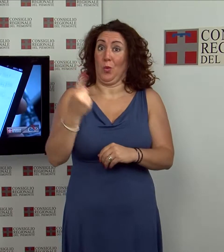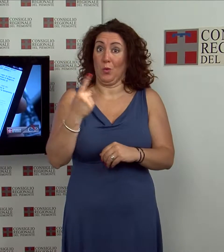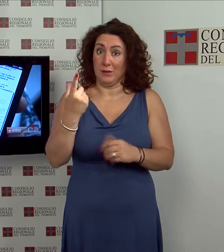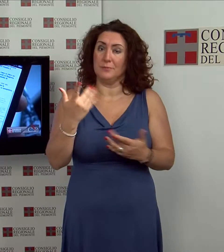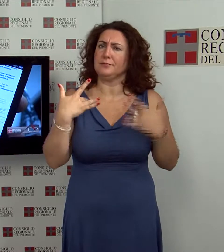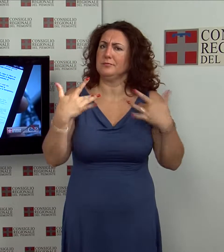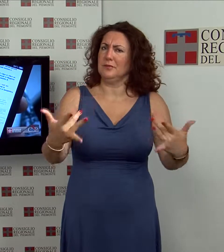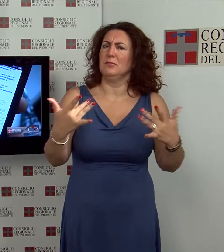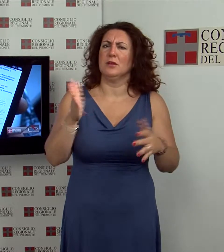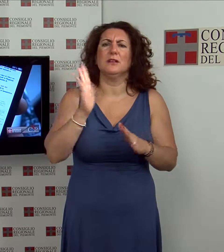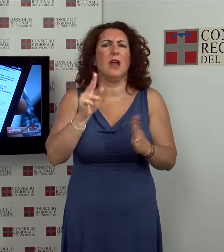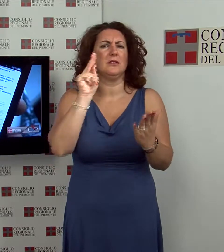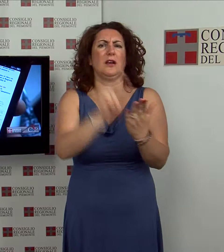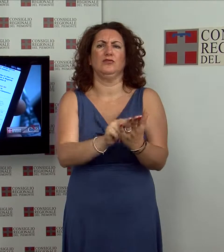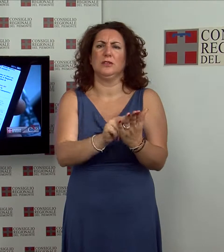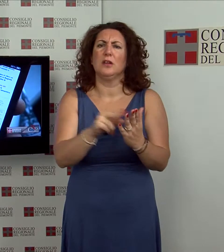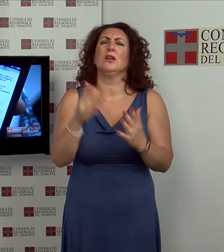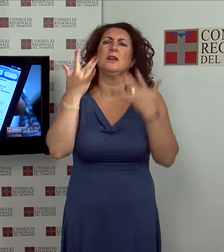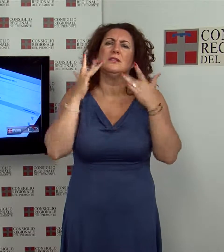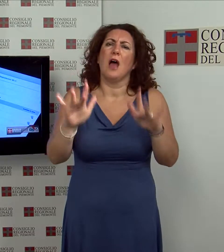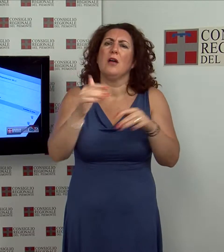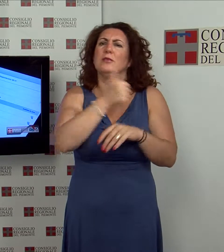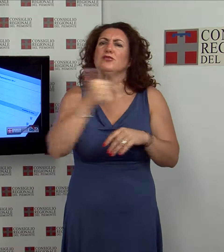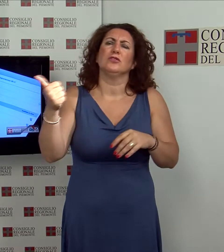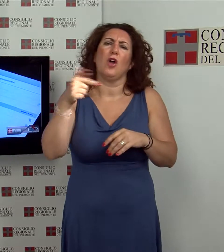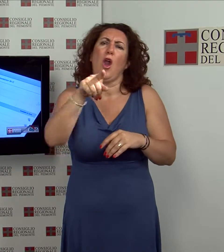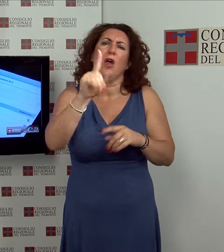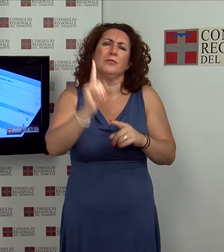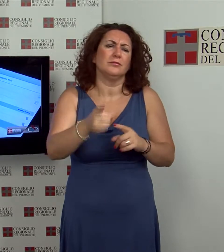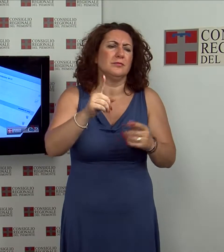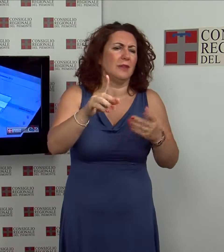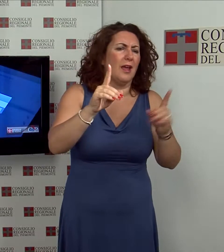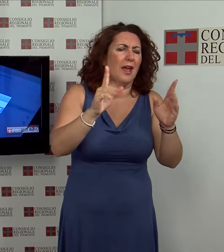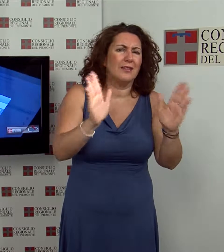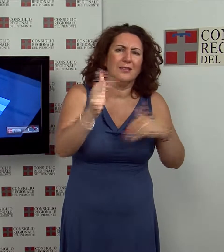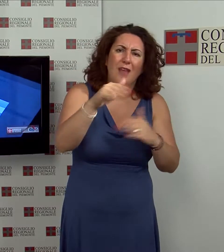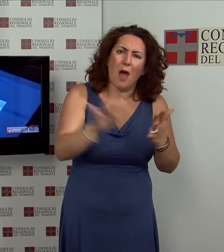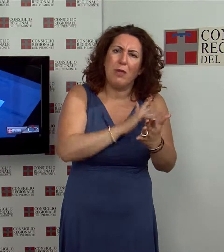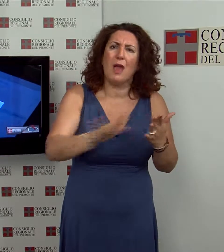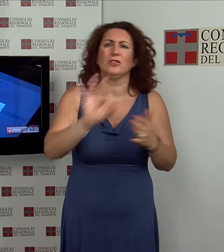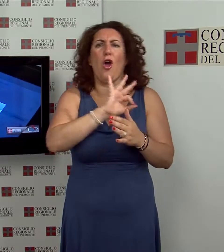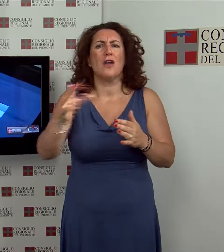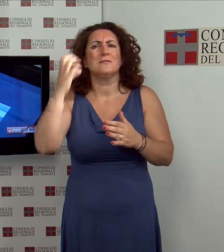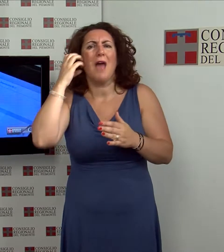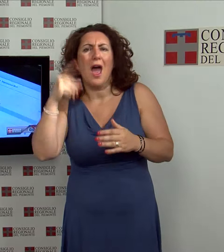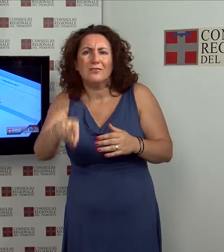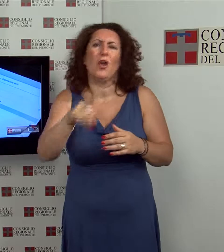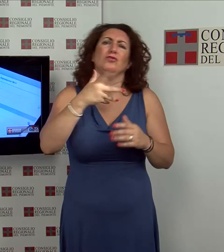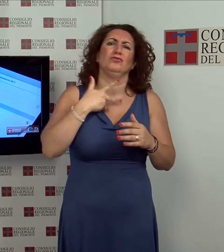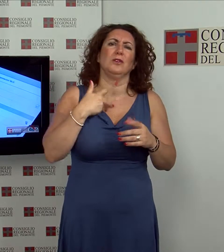registrazione, semplicemente selezionando con il proprio notebook, tablet o smartphone Wi-Fi la rete per tutti e accettando le condizioni